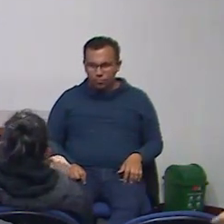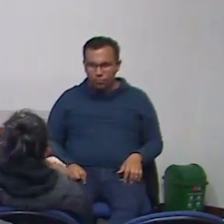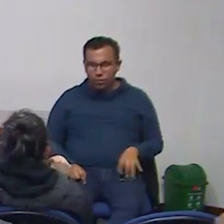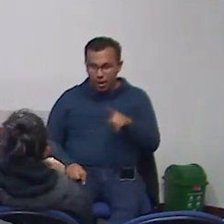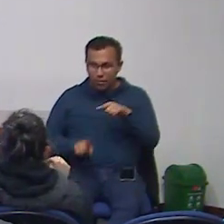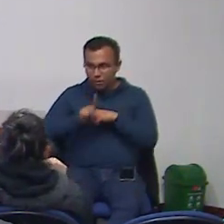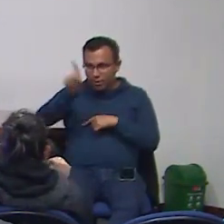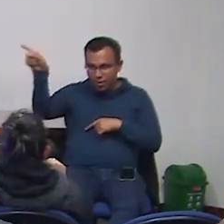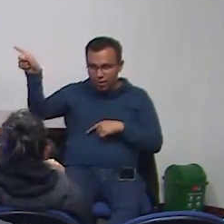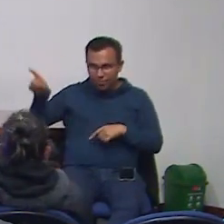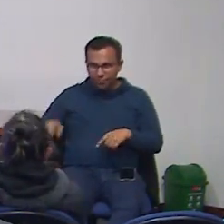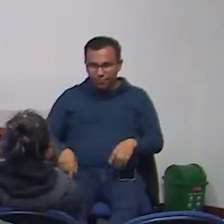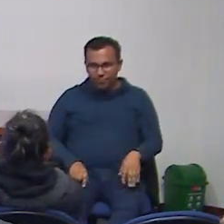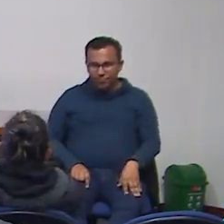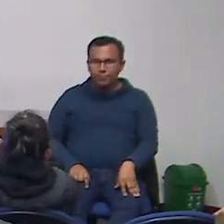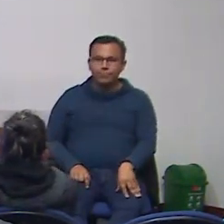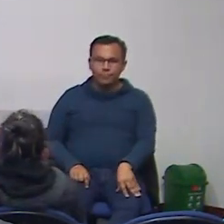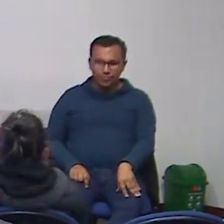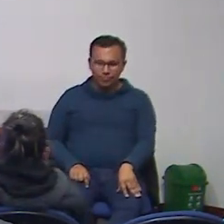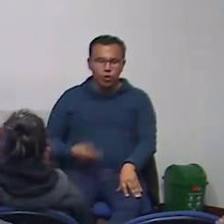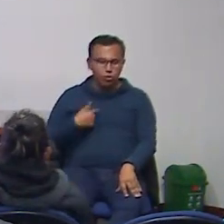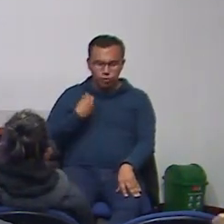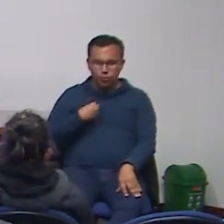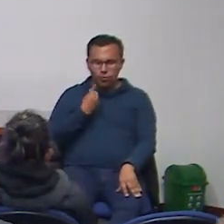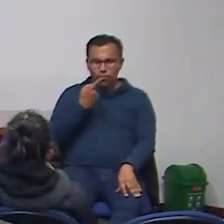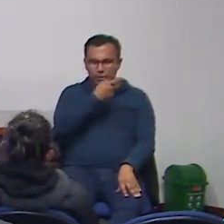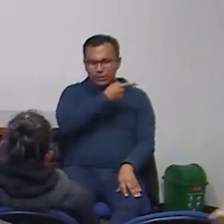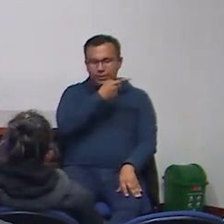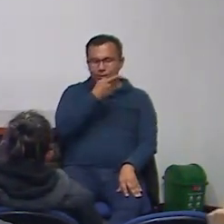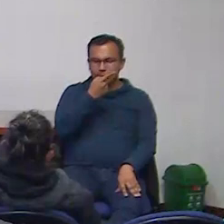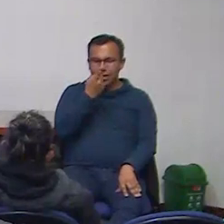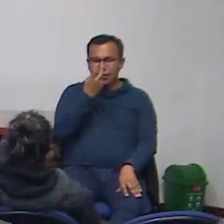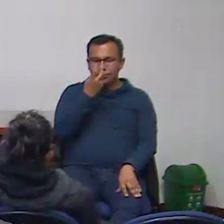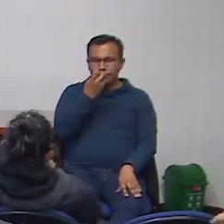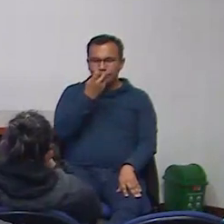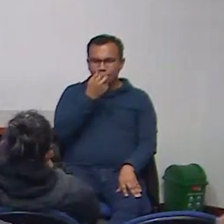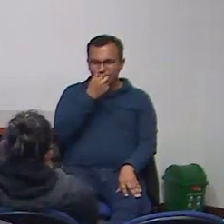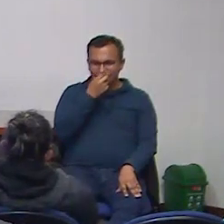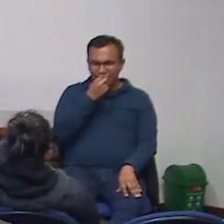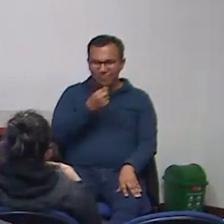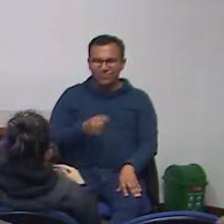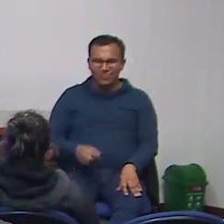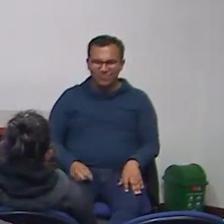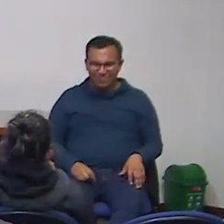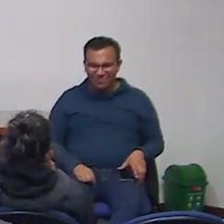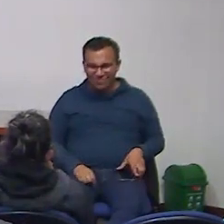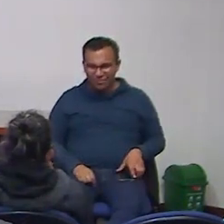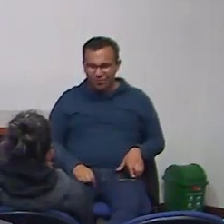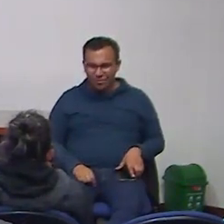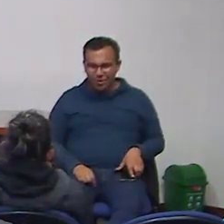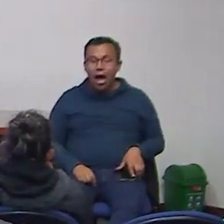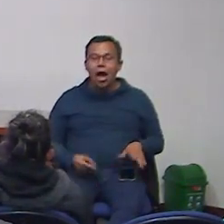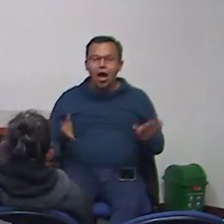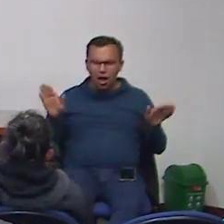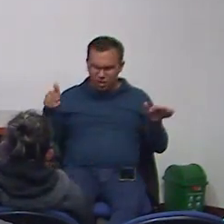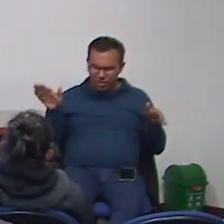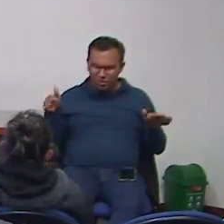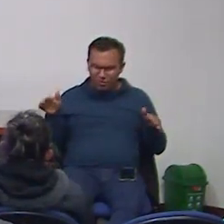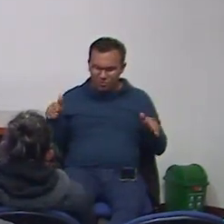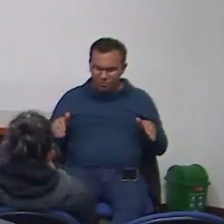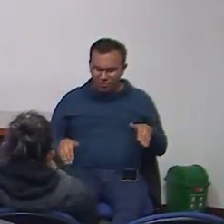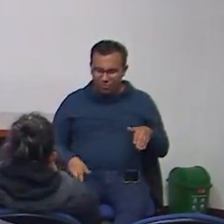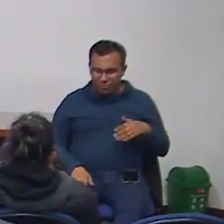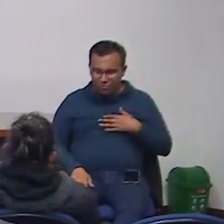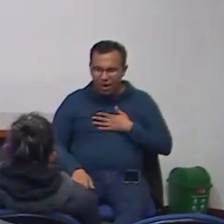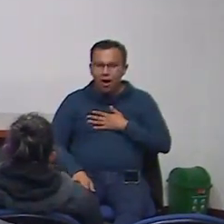aprovechen todos esos procesos formativos porque como nos decía Francisco y fue también mi experiencia personal en la medida que tú como educador